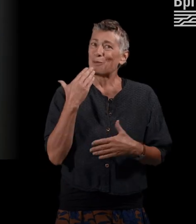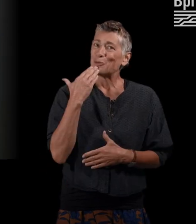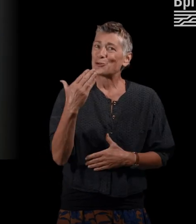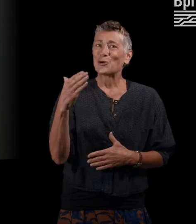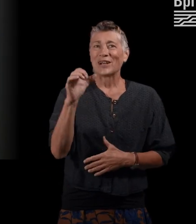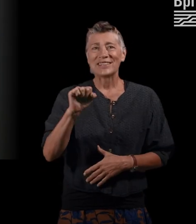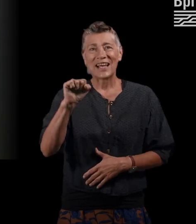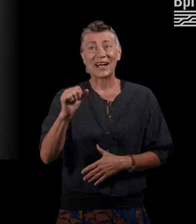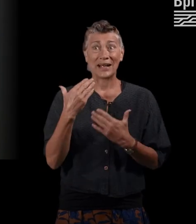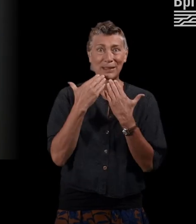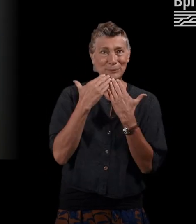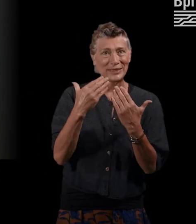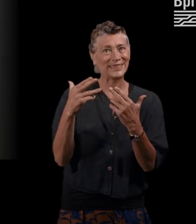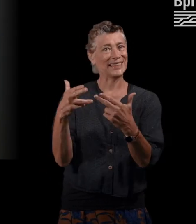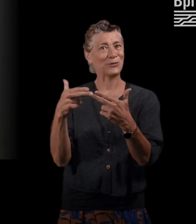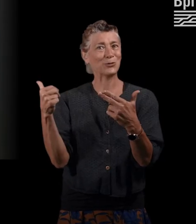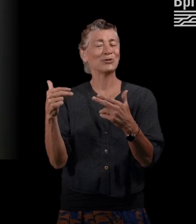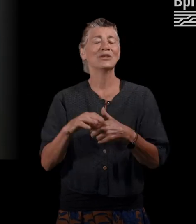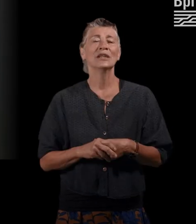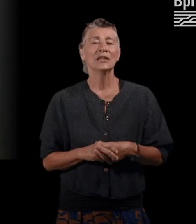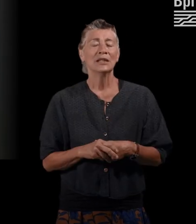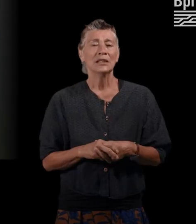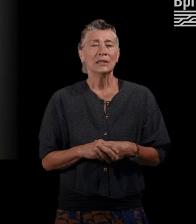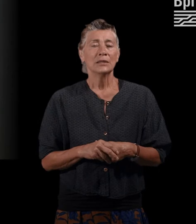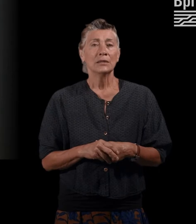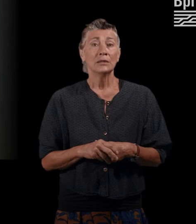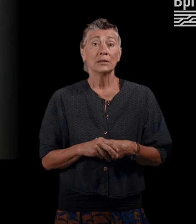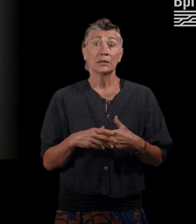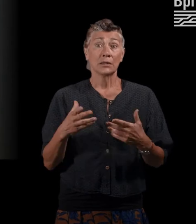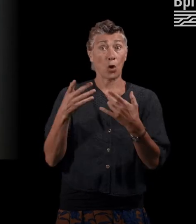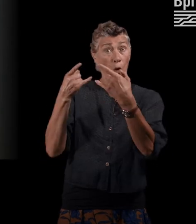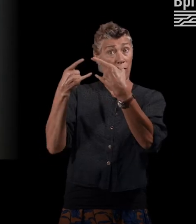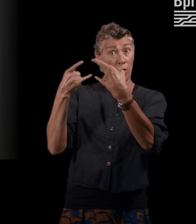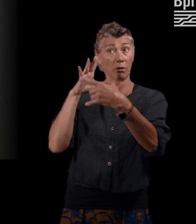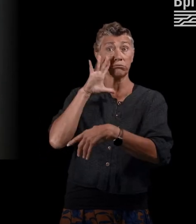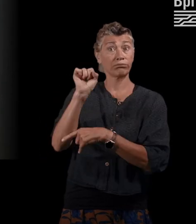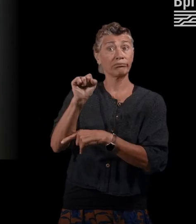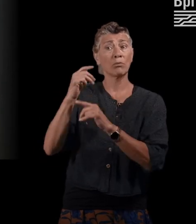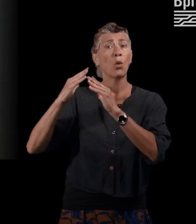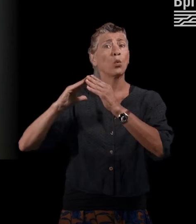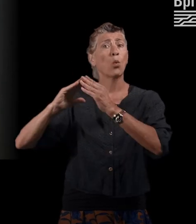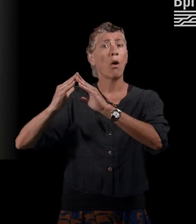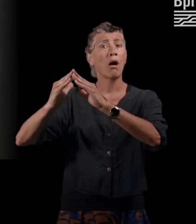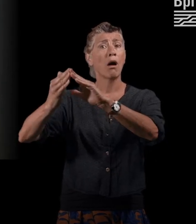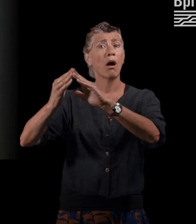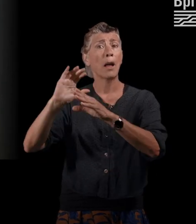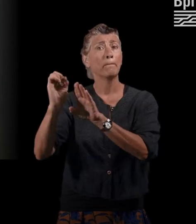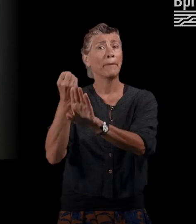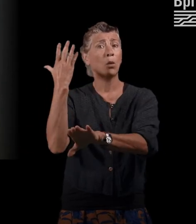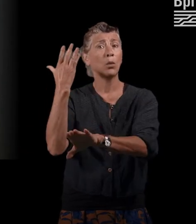Alors, bonjour Sarah, merci pour cette petite introduction. De ma fenêtre, je vois les toits de